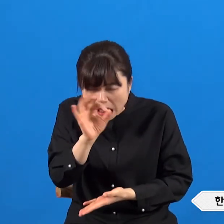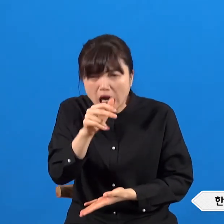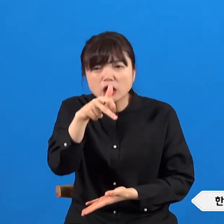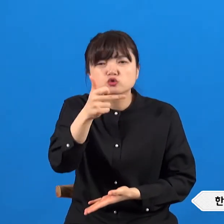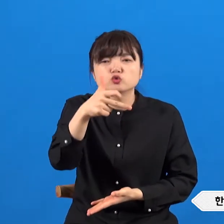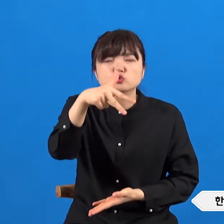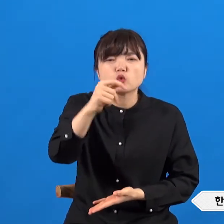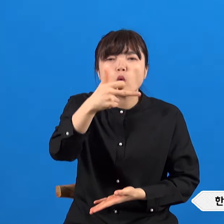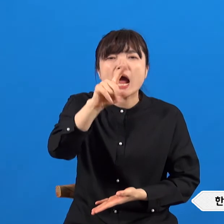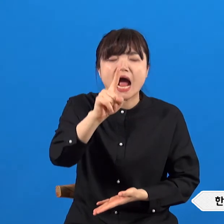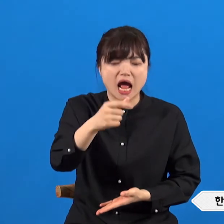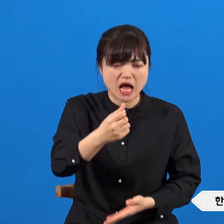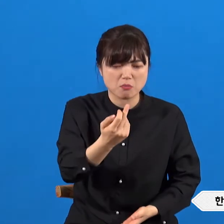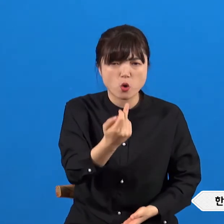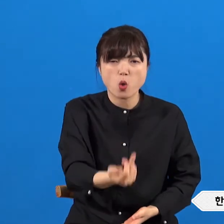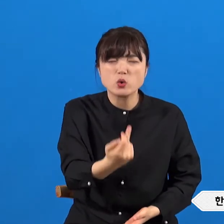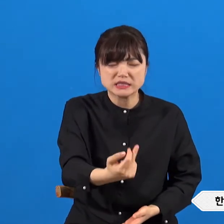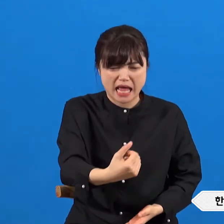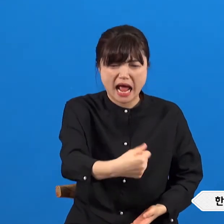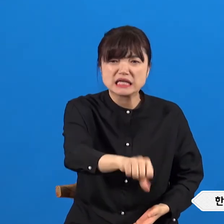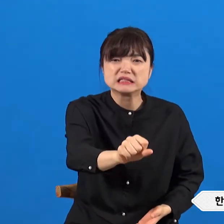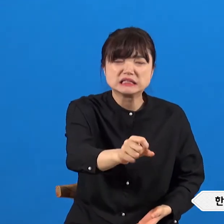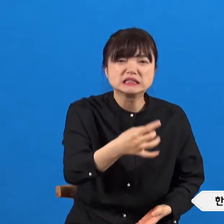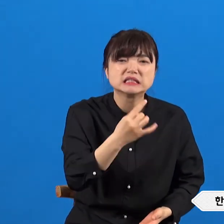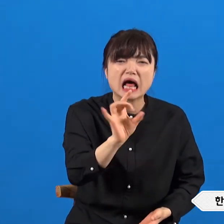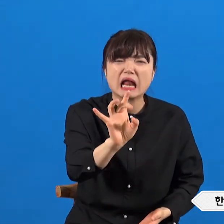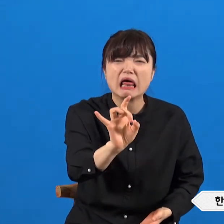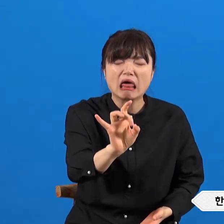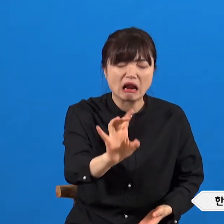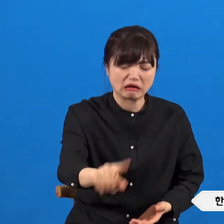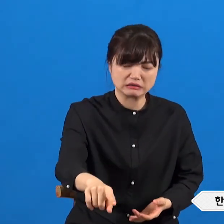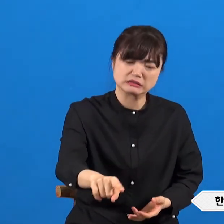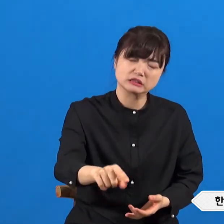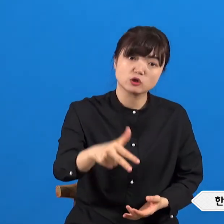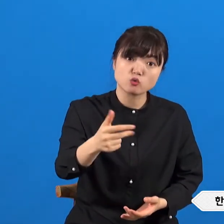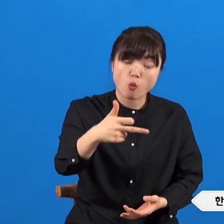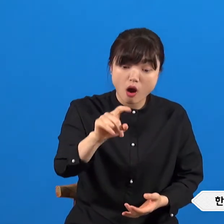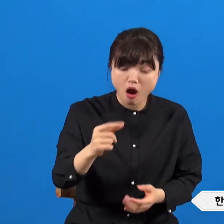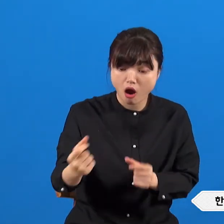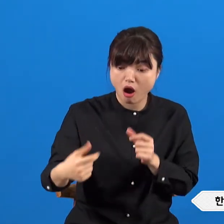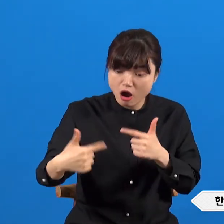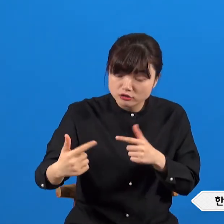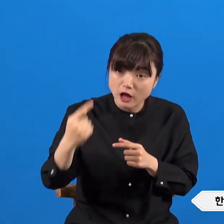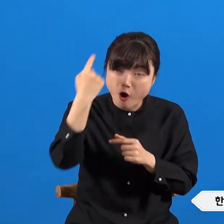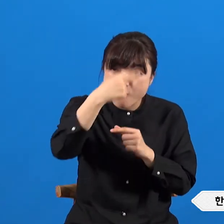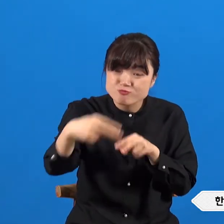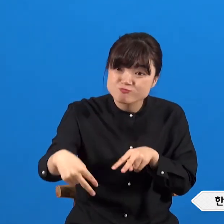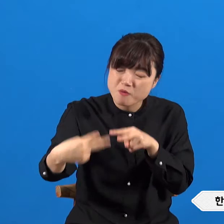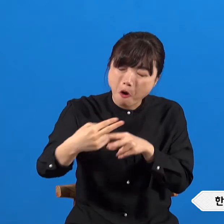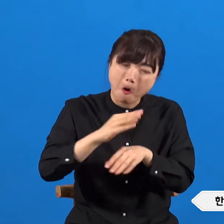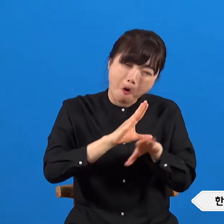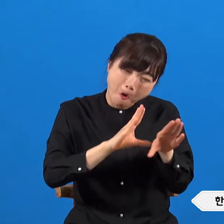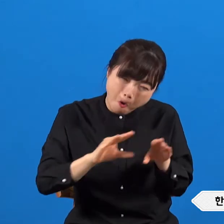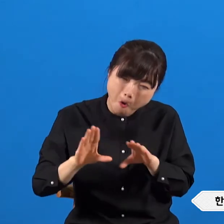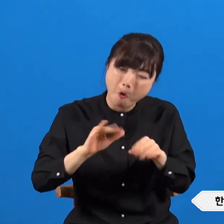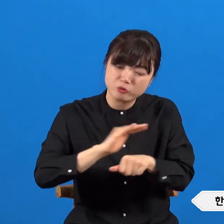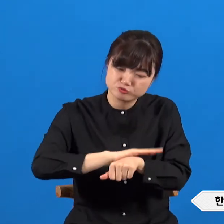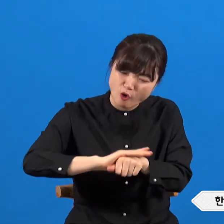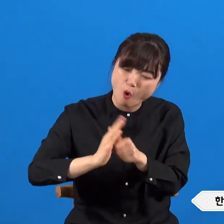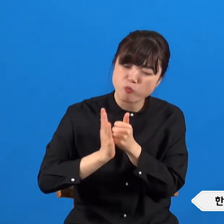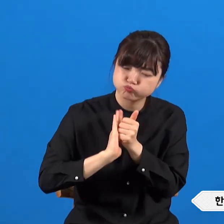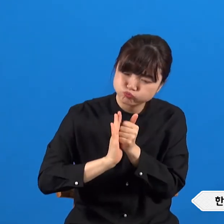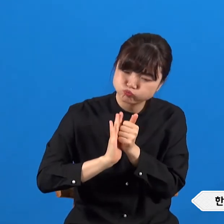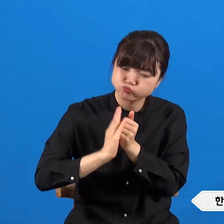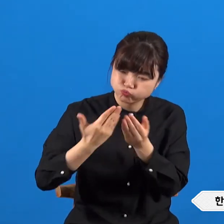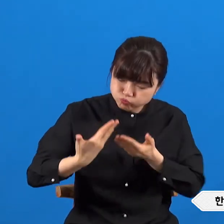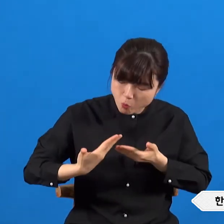한 사람밖에 없습니다. 그 조카는 눈앞에서는 점잖고 사근사근하게 구는